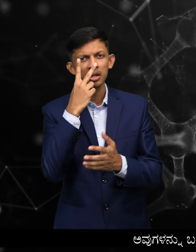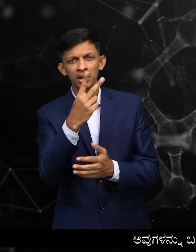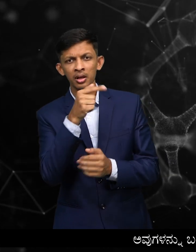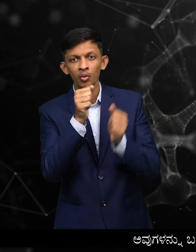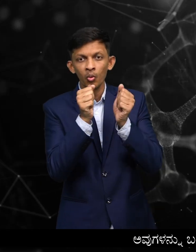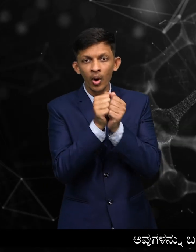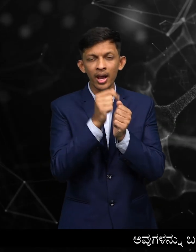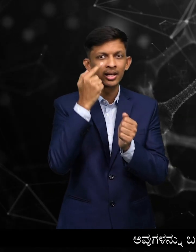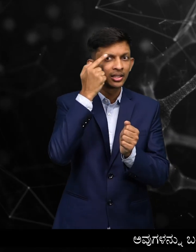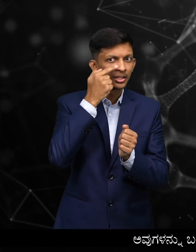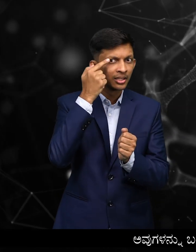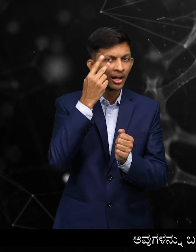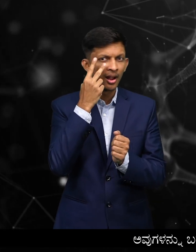ನೋಡಲಾಗುವುದಿಲ್ಲ.